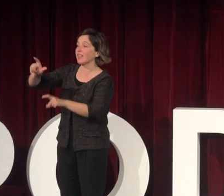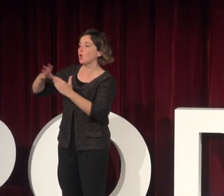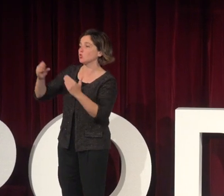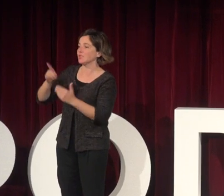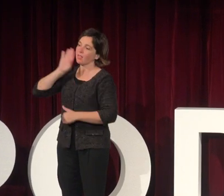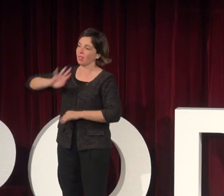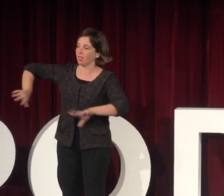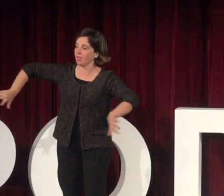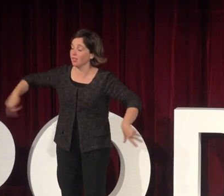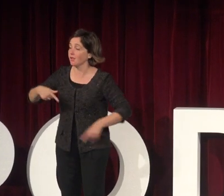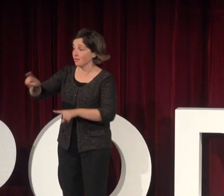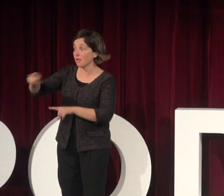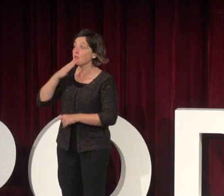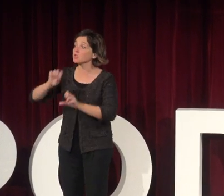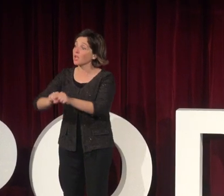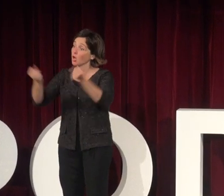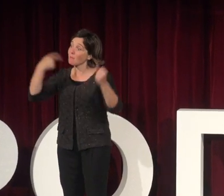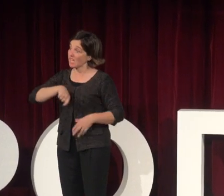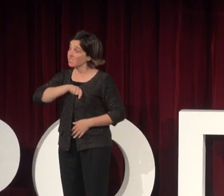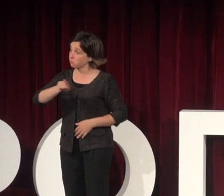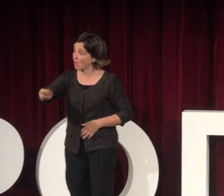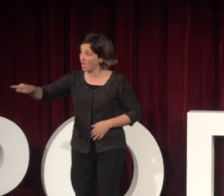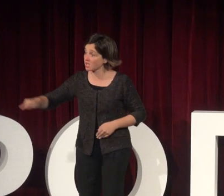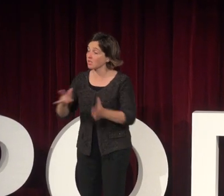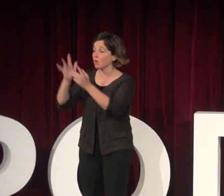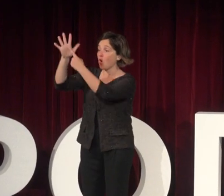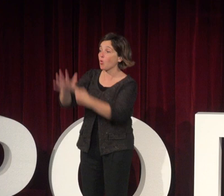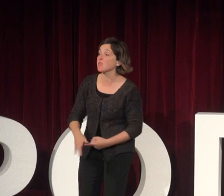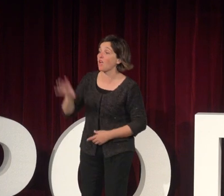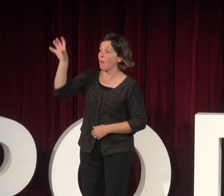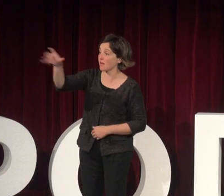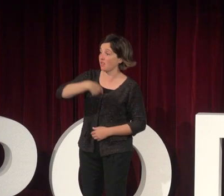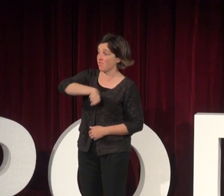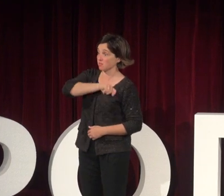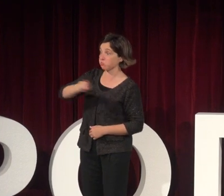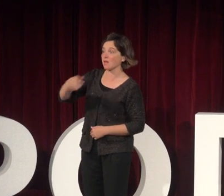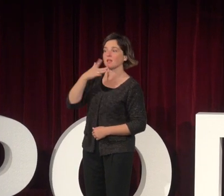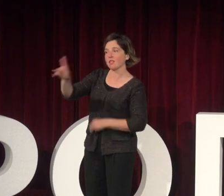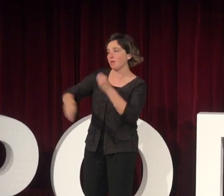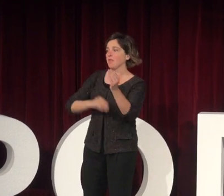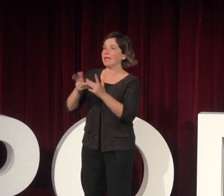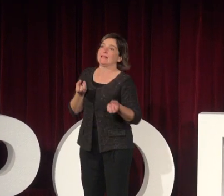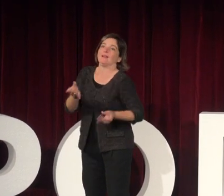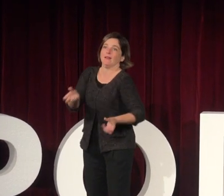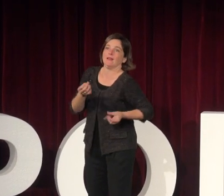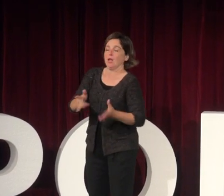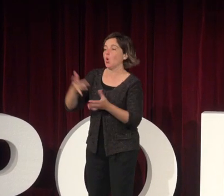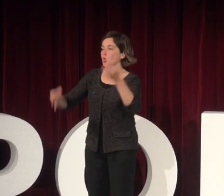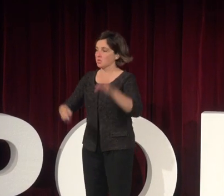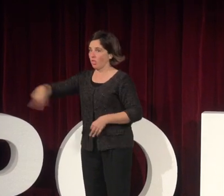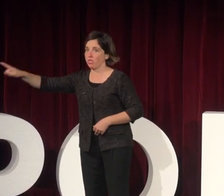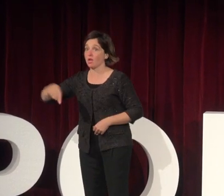instituciones para enriquecerse, los que rompen España, los que humillan a la patria, hubieran tenido que hacer cuentas con la